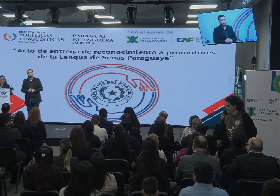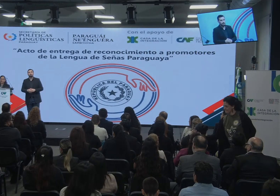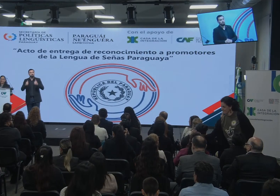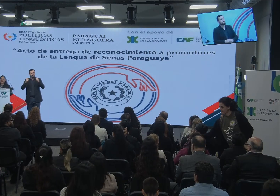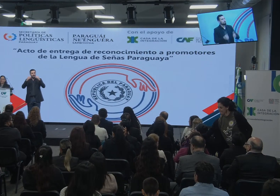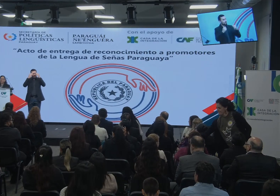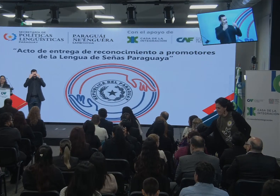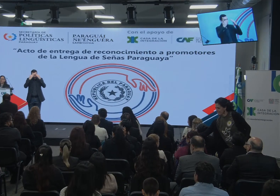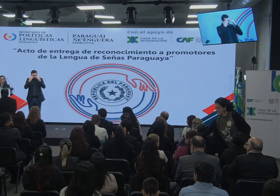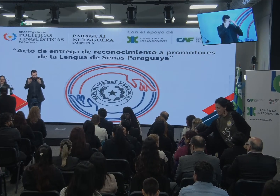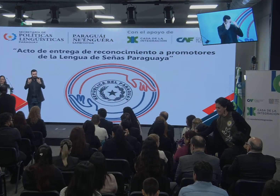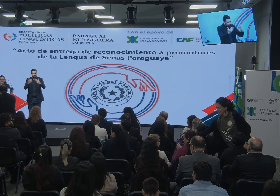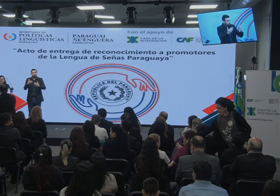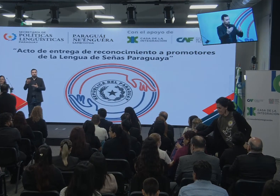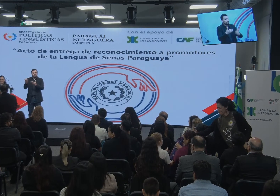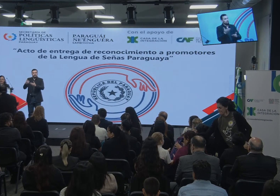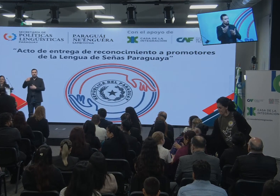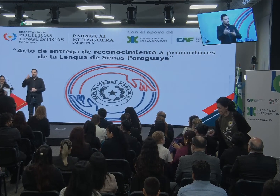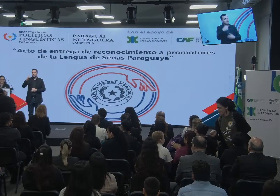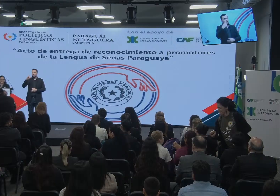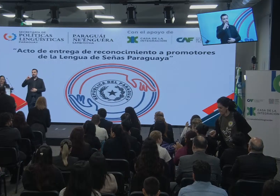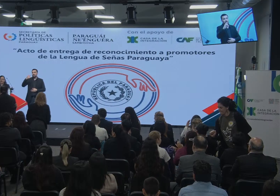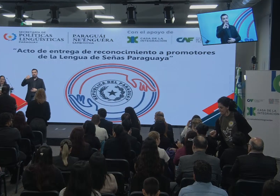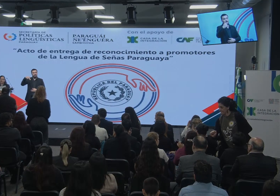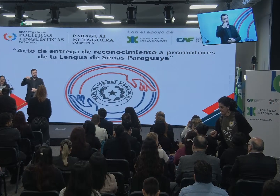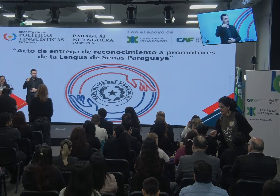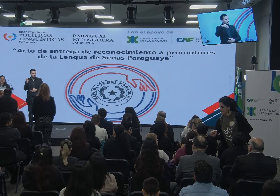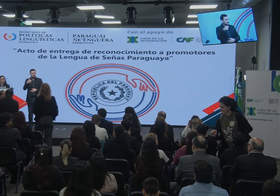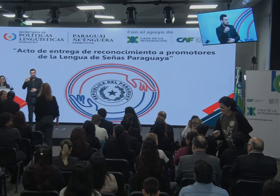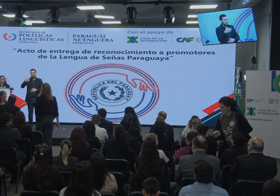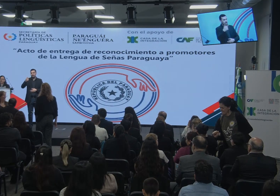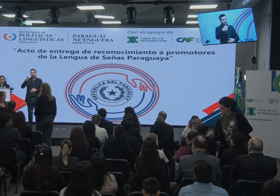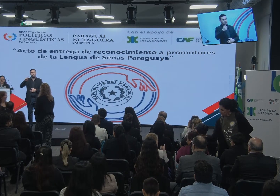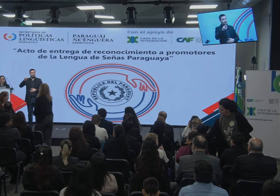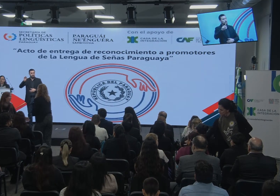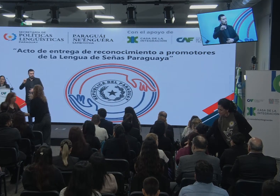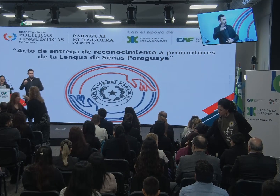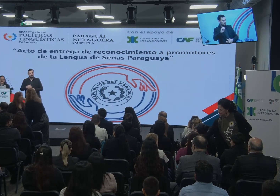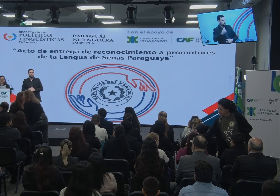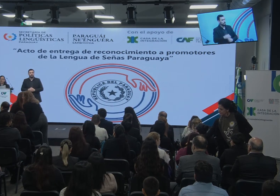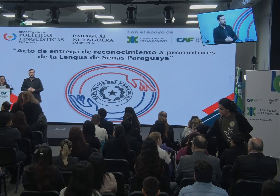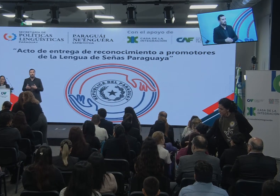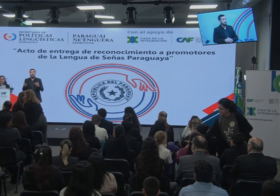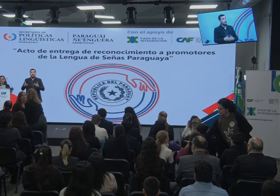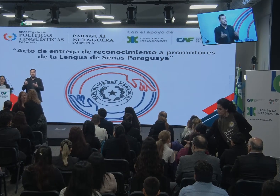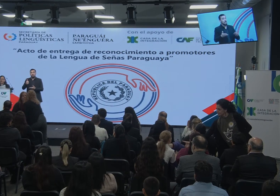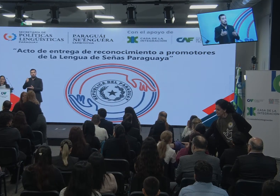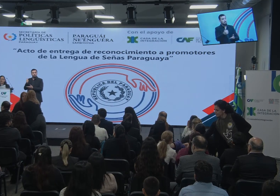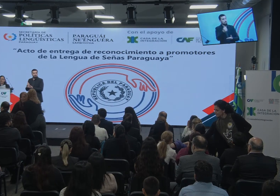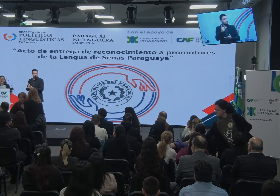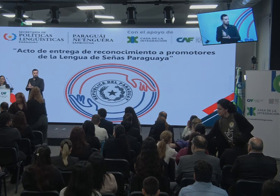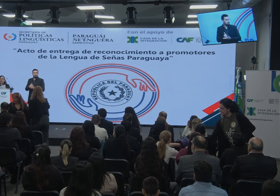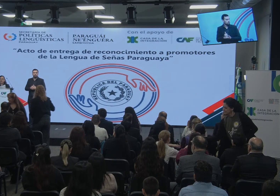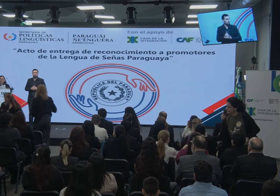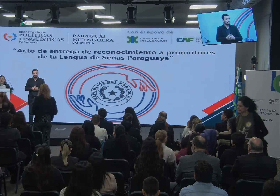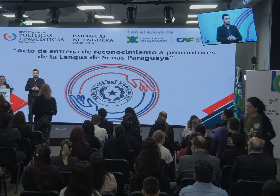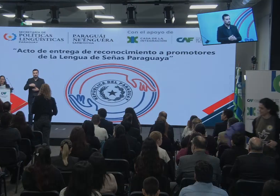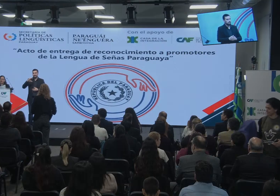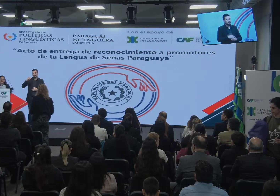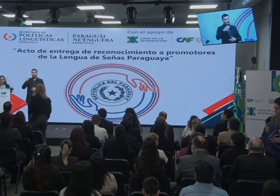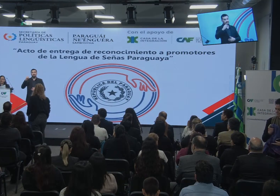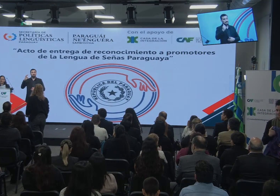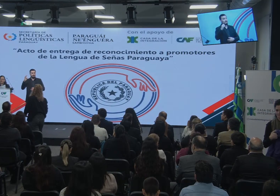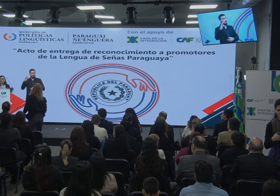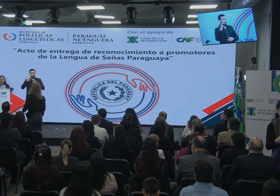Agradecemos sus palabras a la señora Digna Gauto. A continuación tendremos las palabras de la ejecutiva de CAF, María del